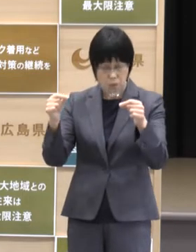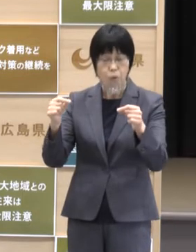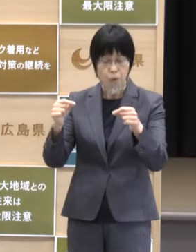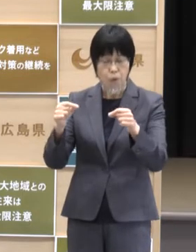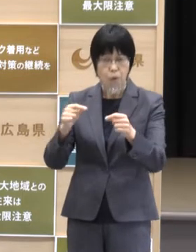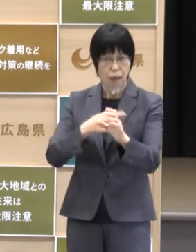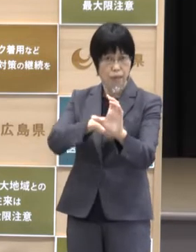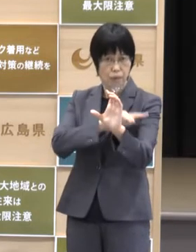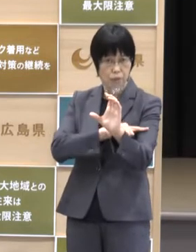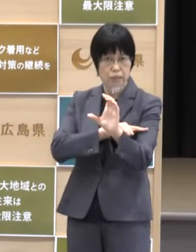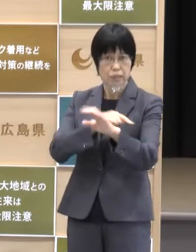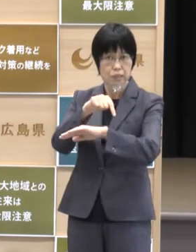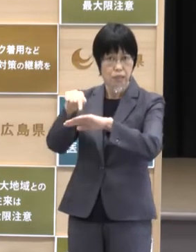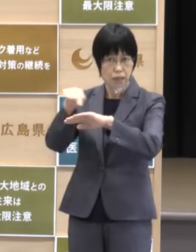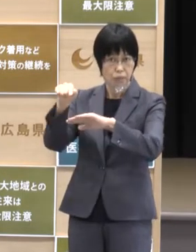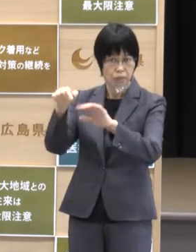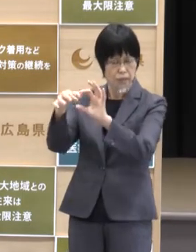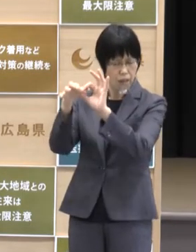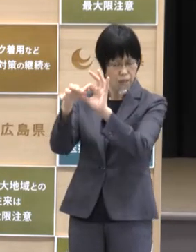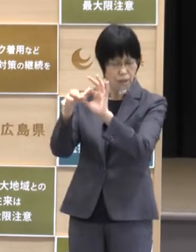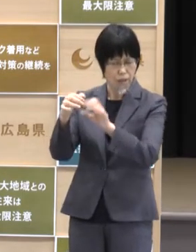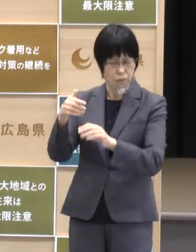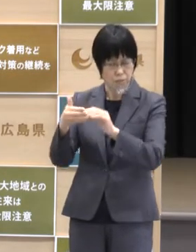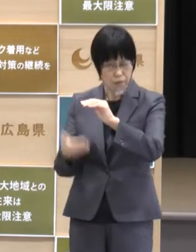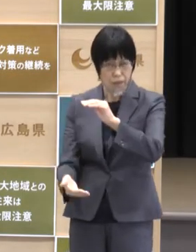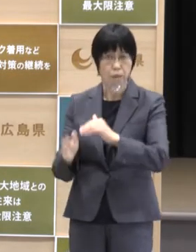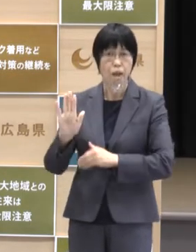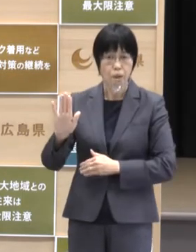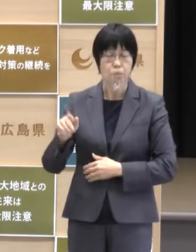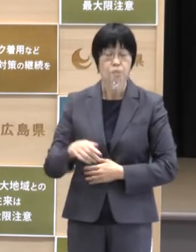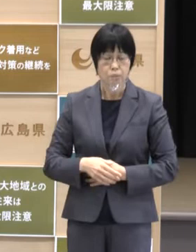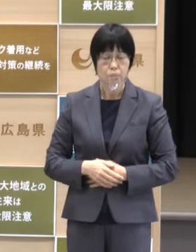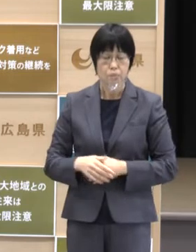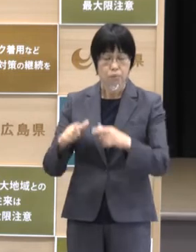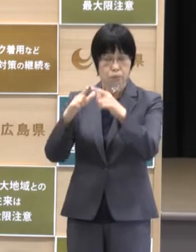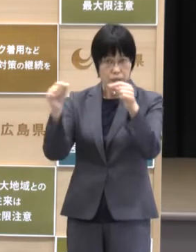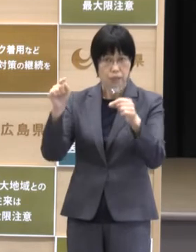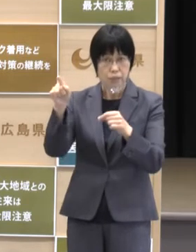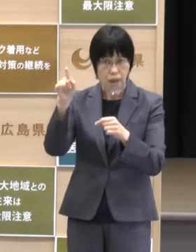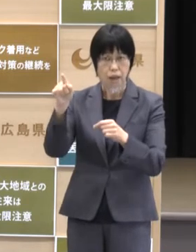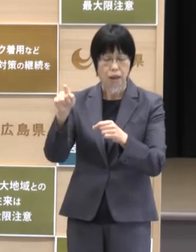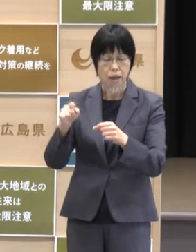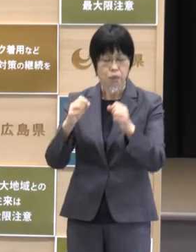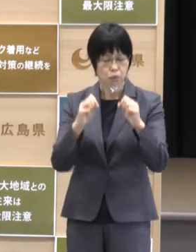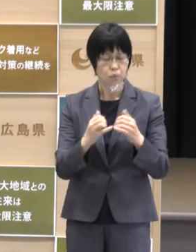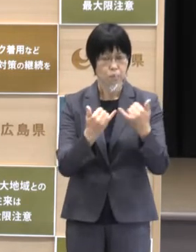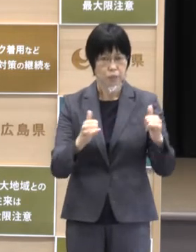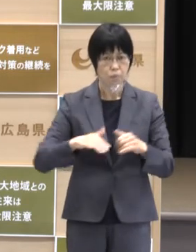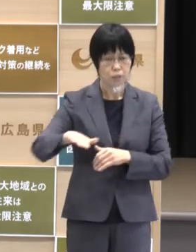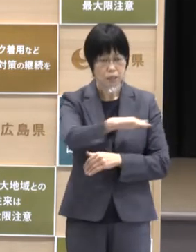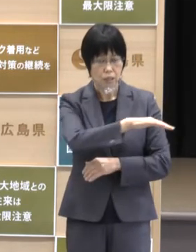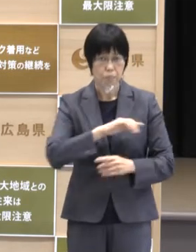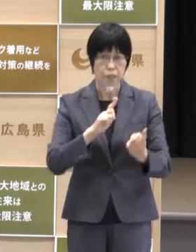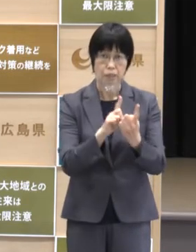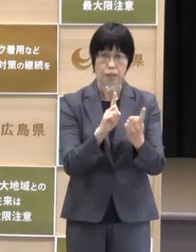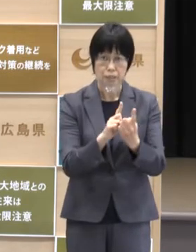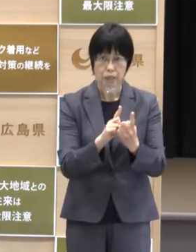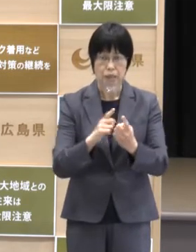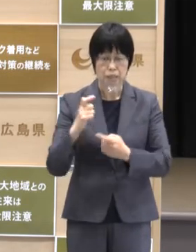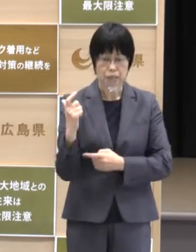関わるということでありますので、国がですね、住民の皆さんに対してやはりしっかり